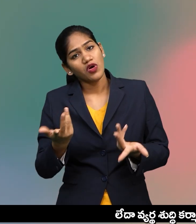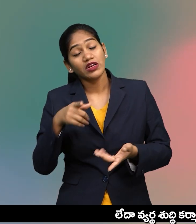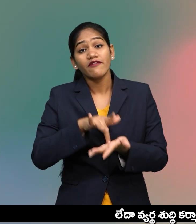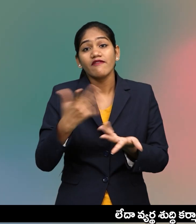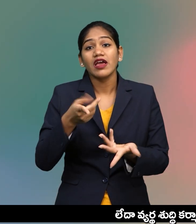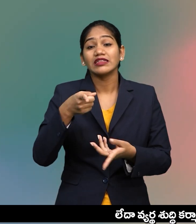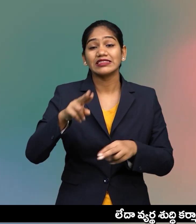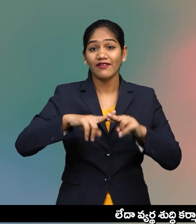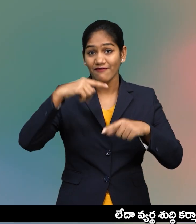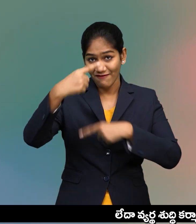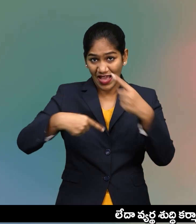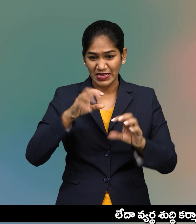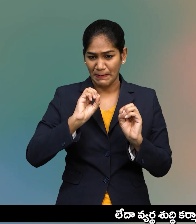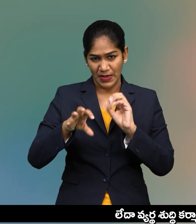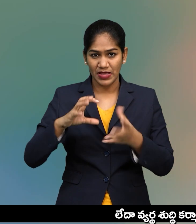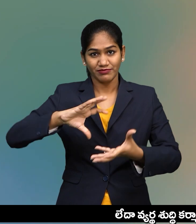కర్మాగారాలకు తరలించడం జరుగుతుంది.